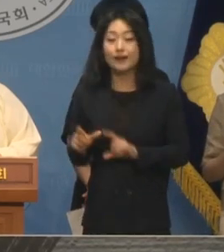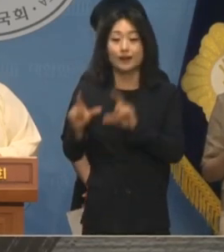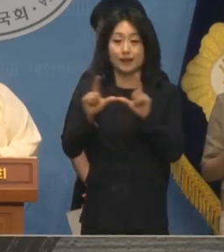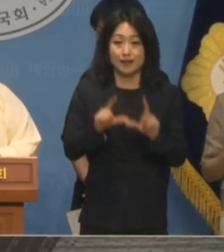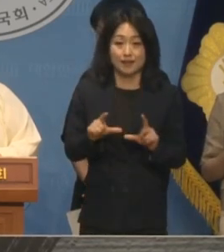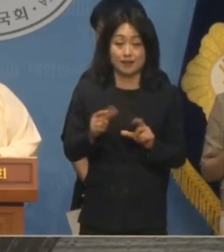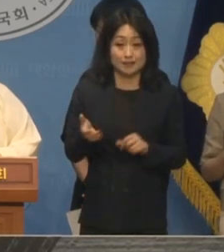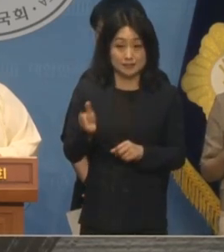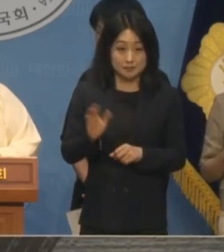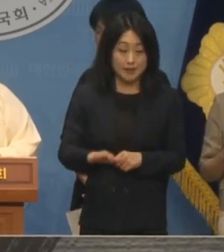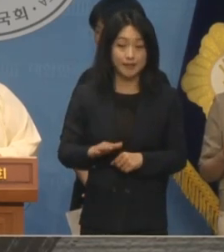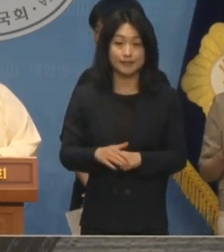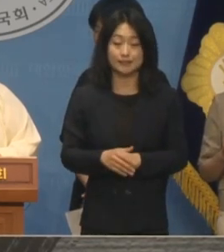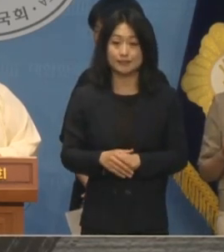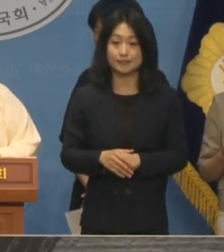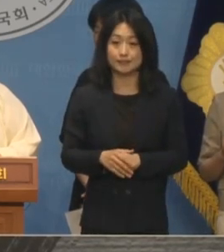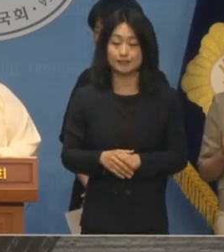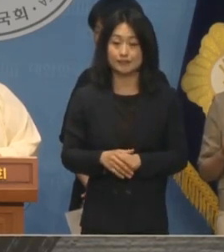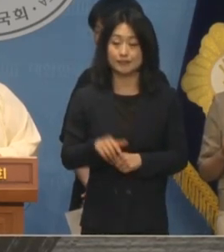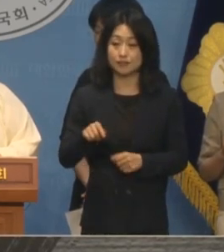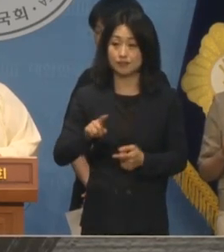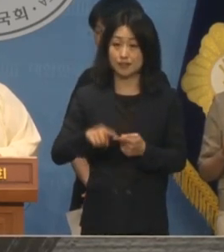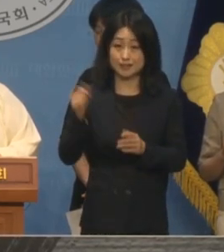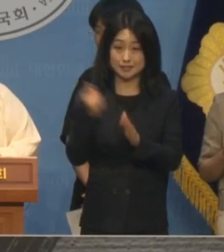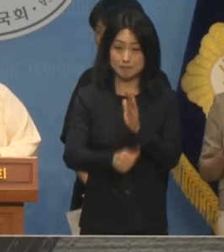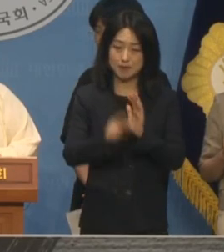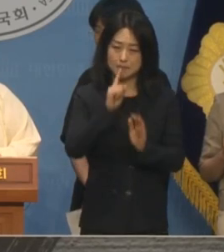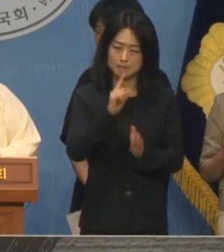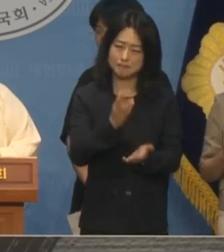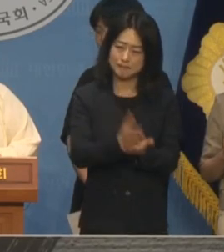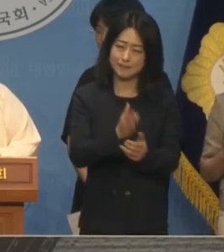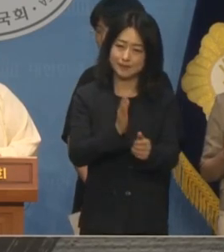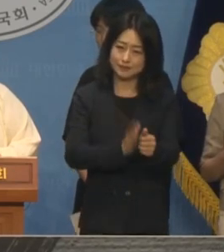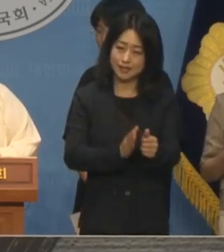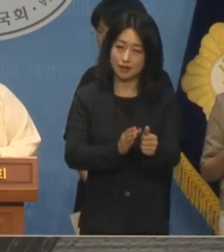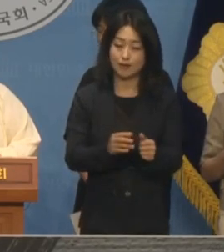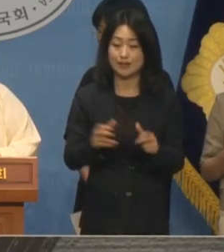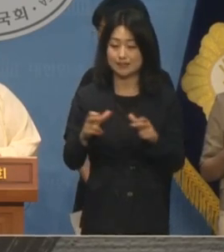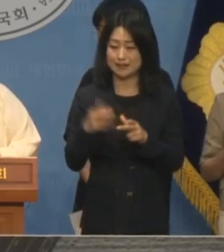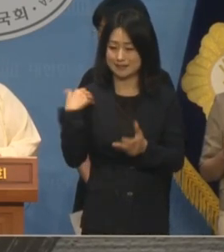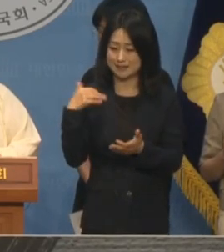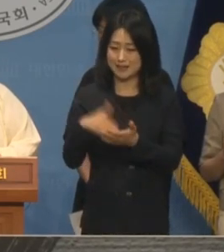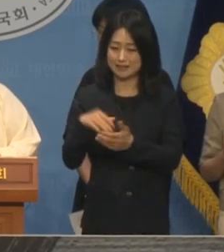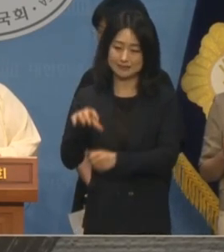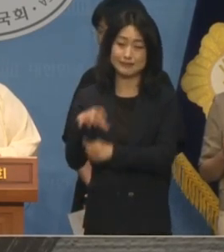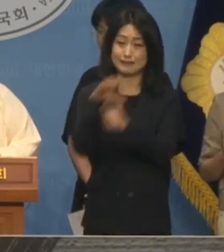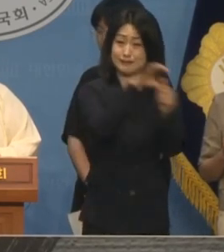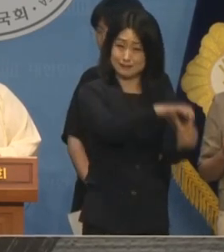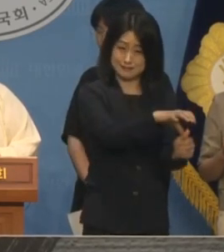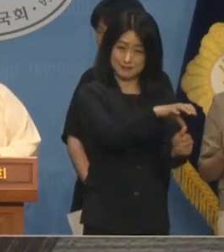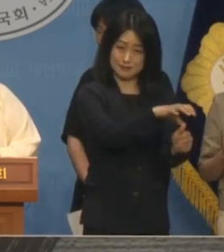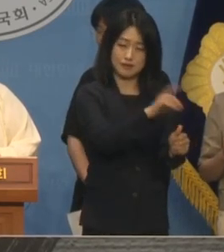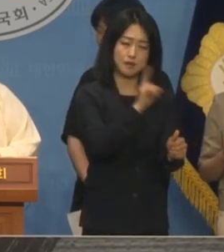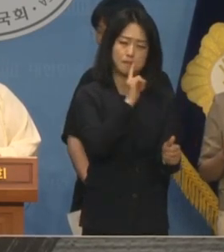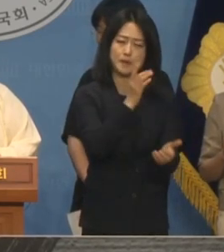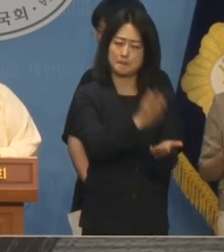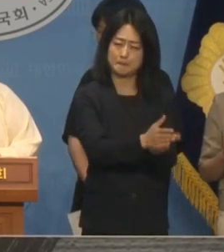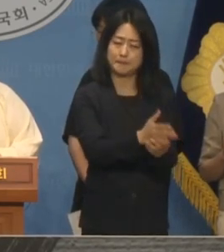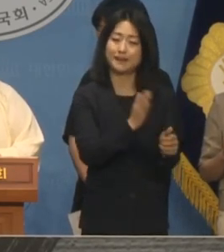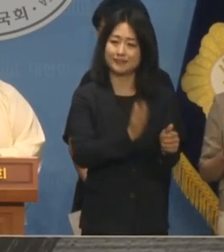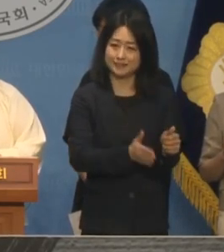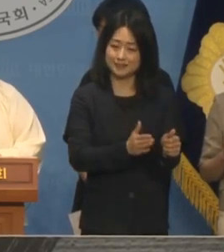해서 실패라고 하고 해서 장애인의 시설에 살아야 한다는 말은